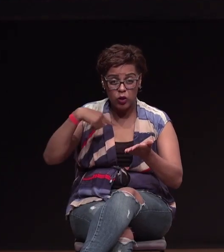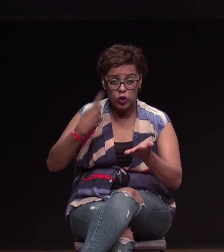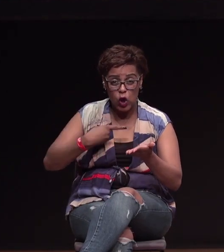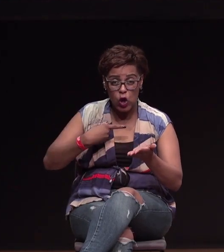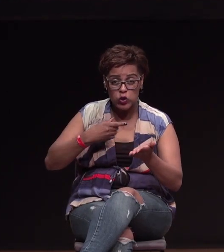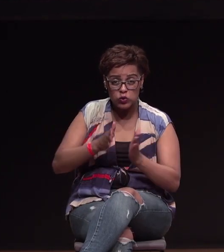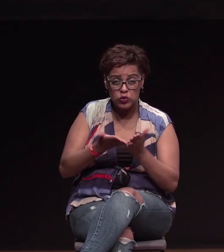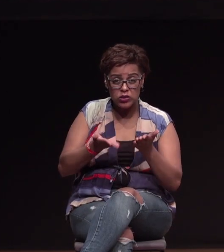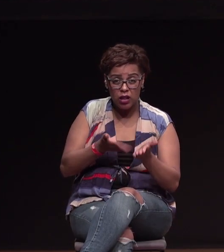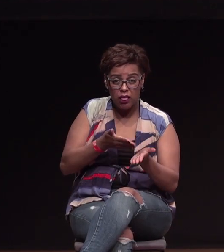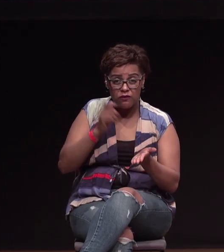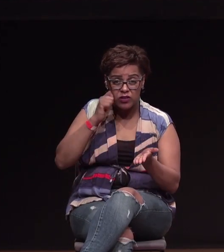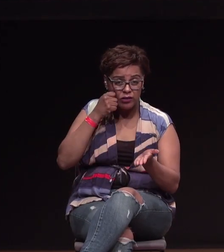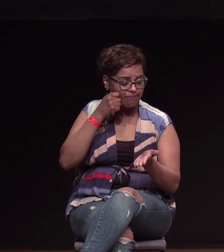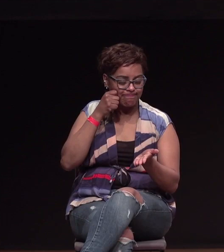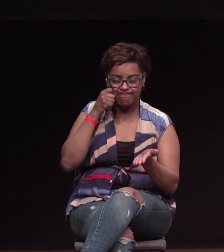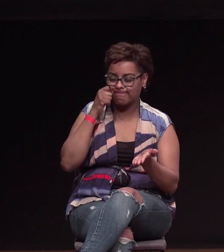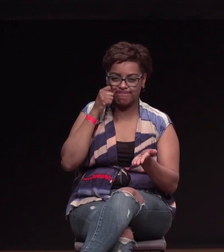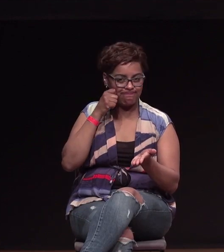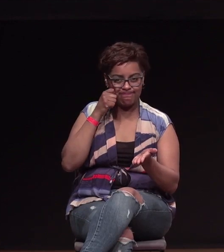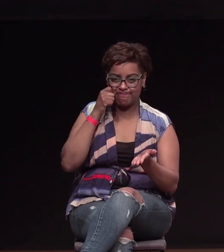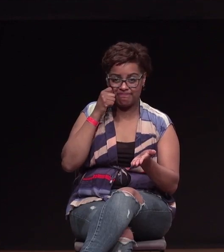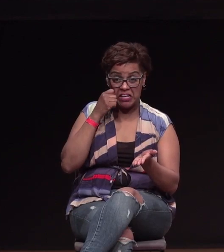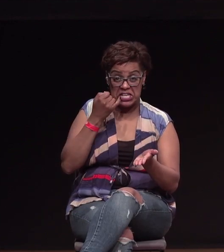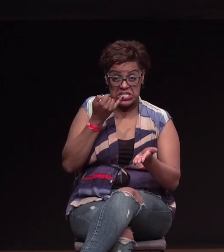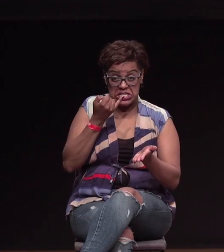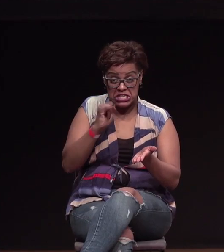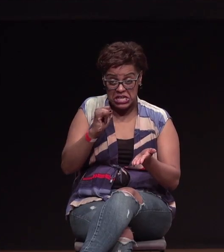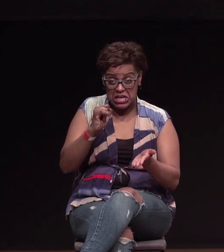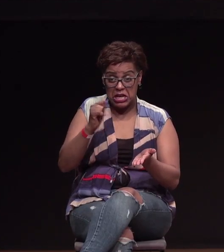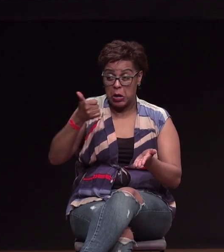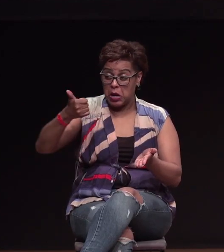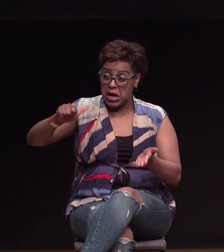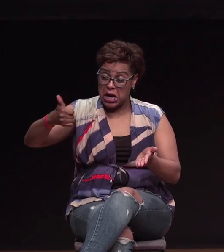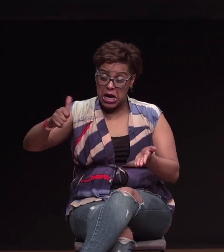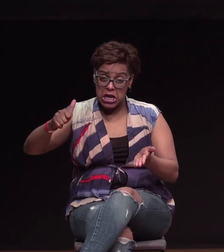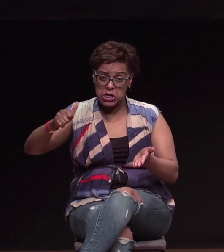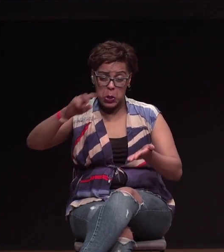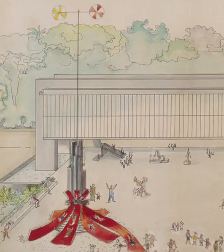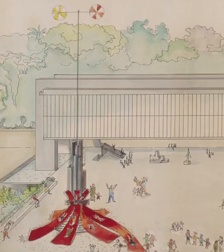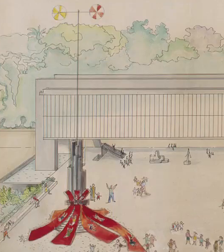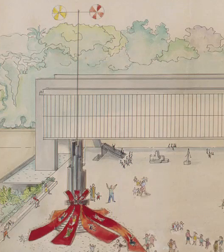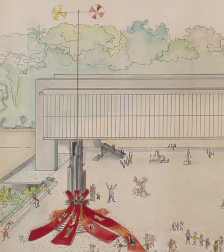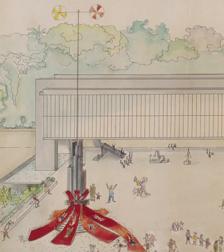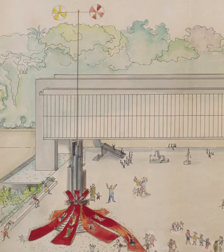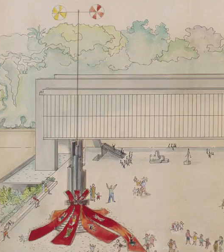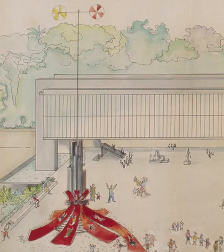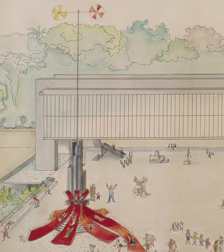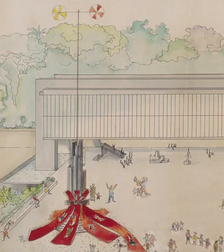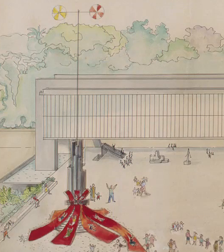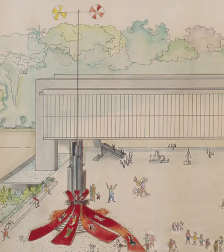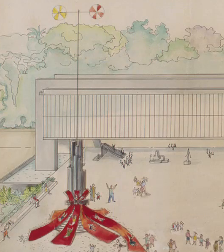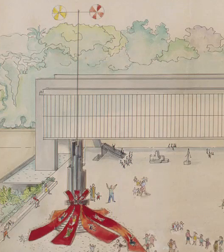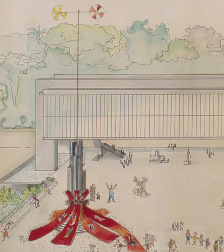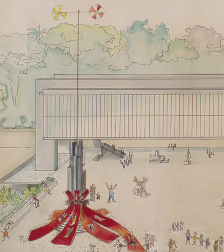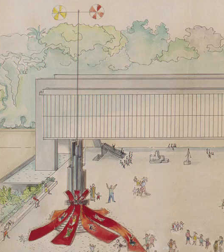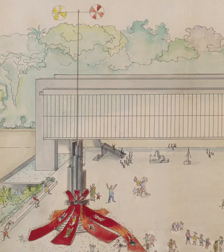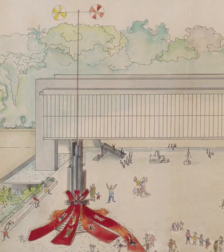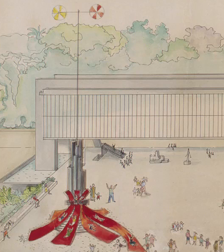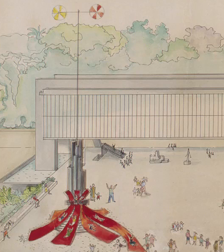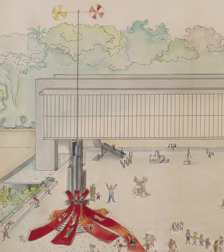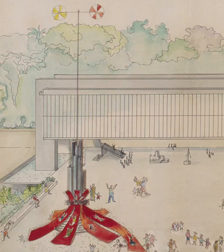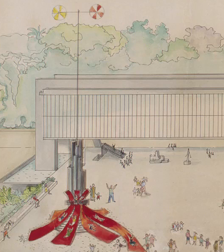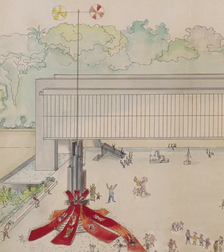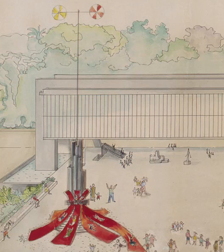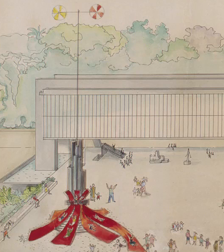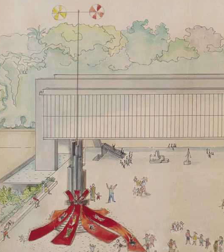obra. Quando lê da forma que você tão bem apresentou. E, por outro lado, a